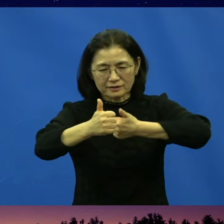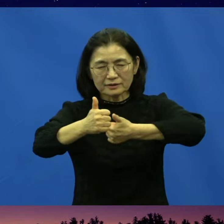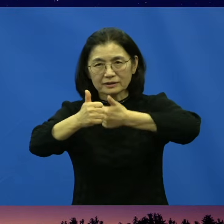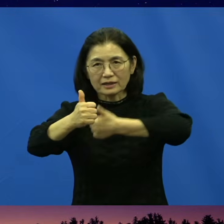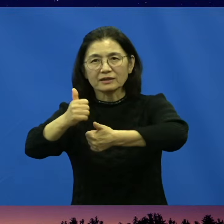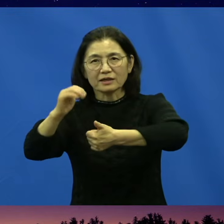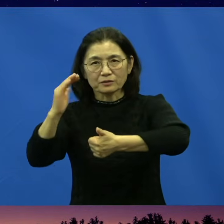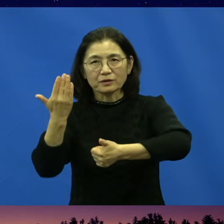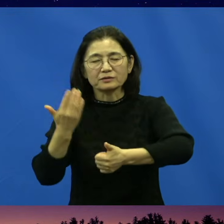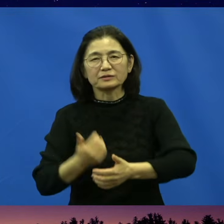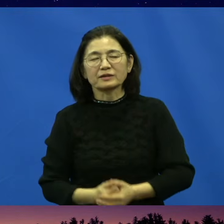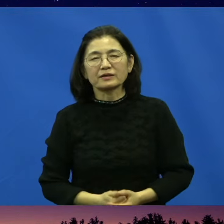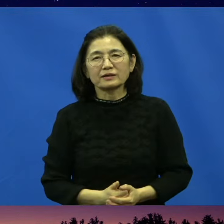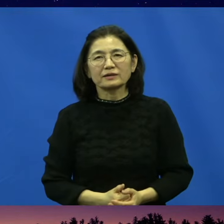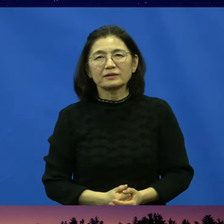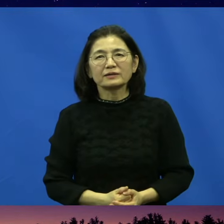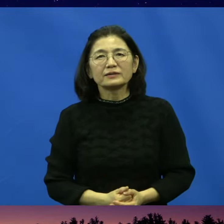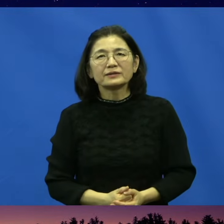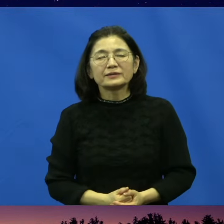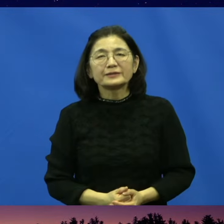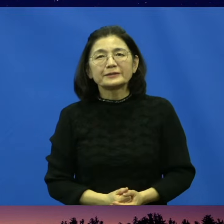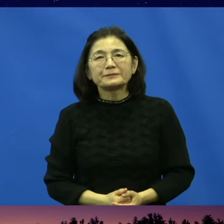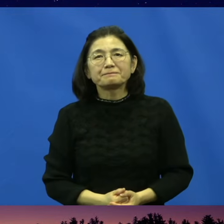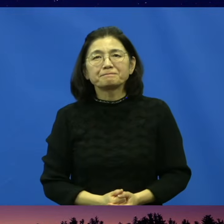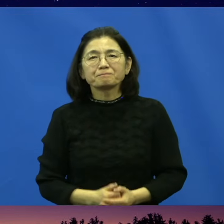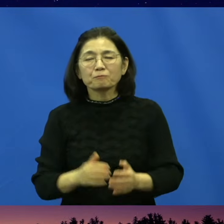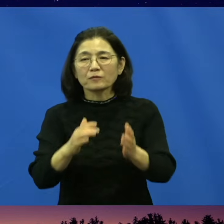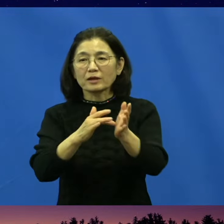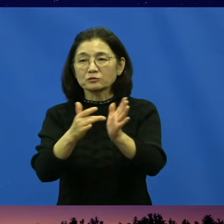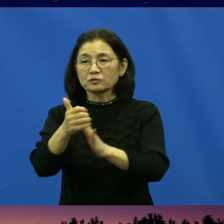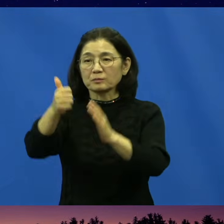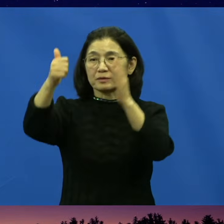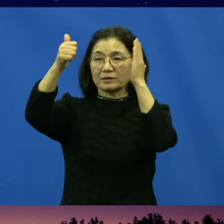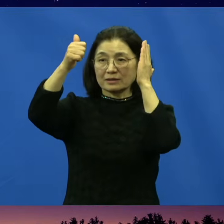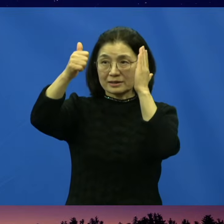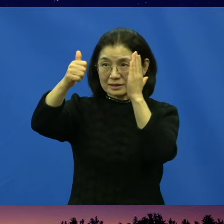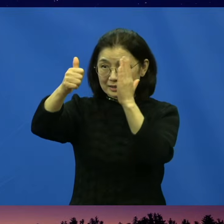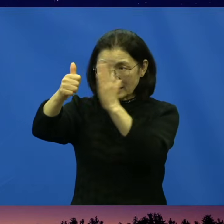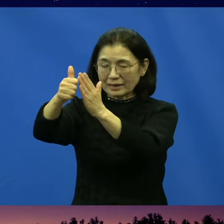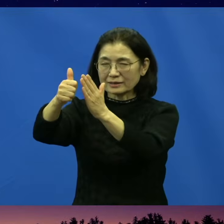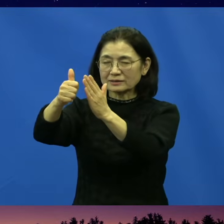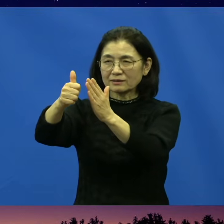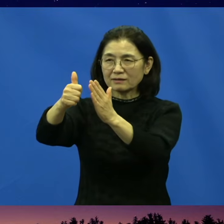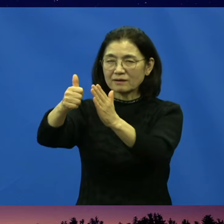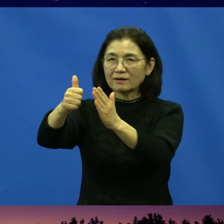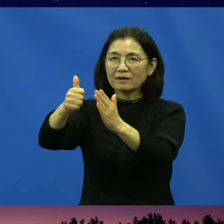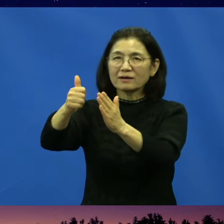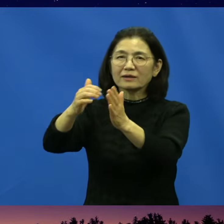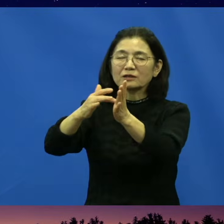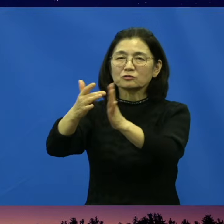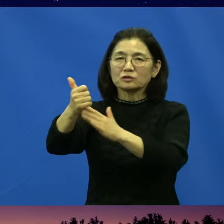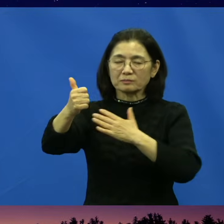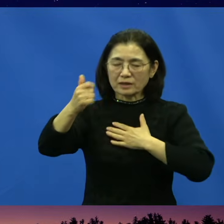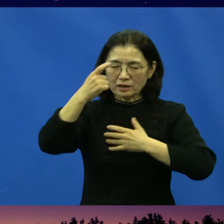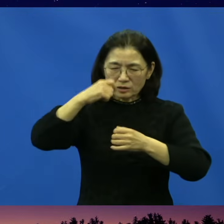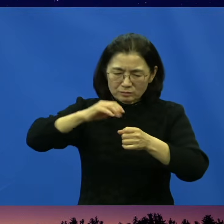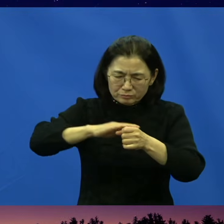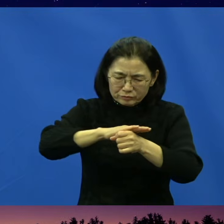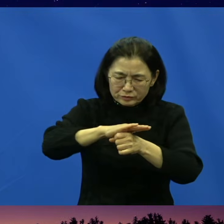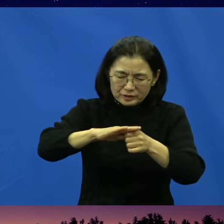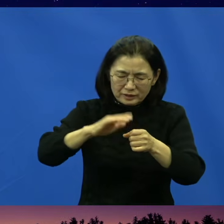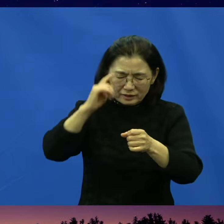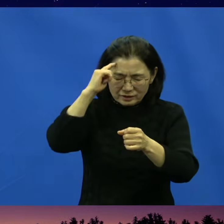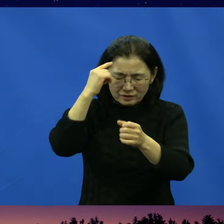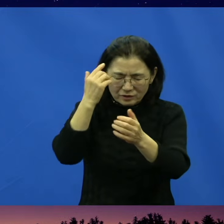사랑하는 여러분, 예수님을 향해서 나를 불쌍히 여겨달라고 부르짖는